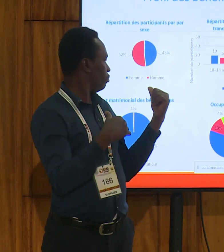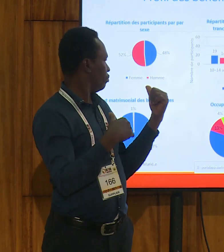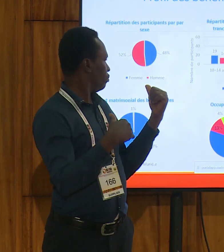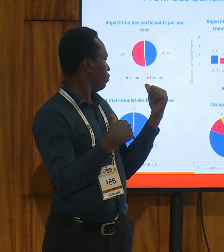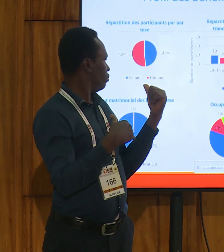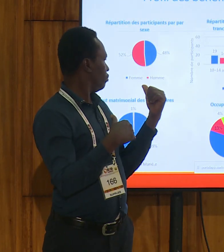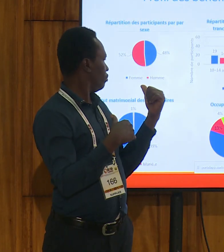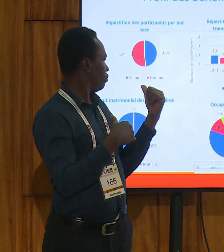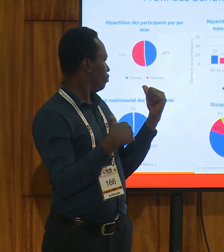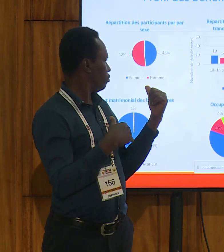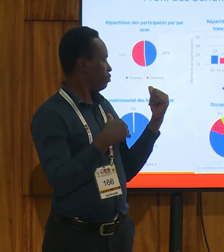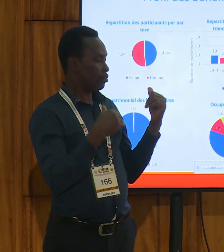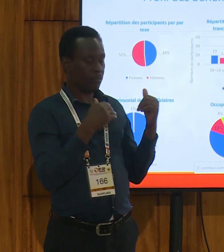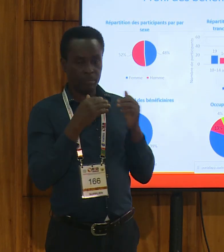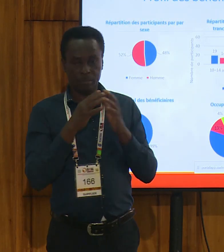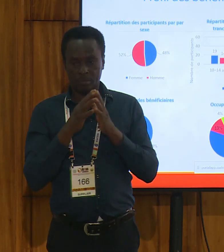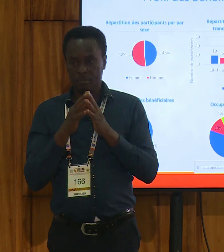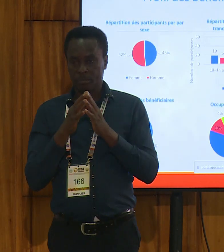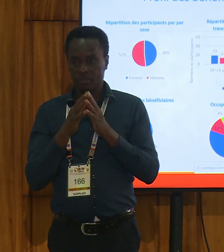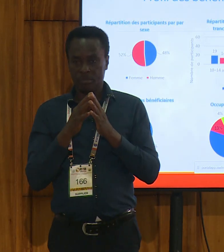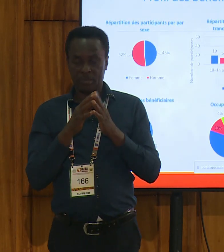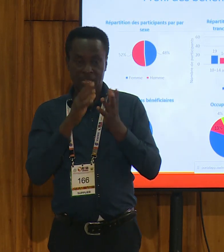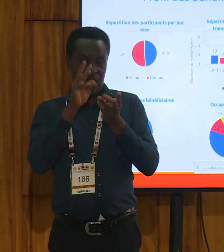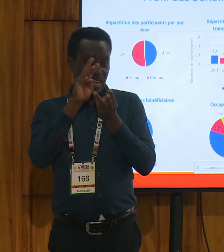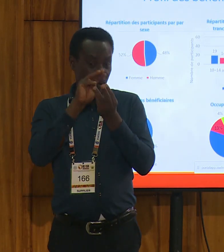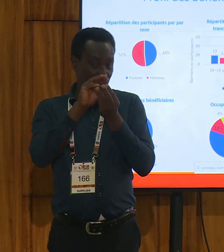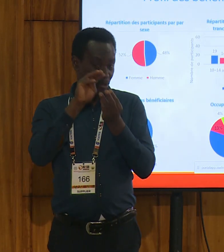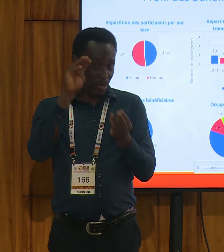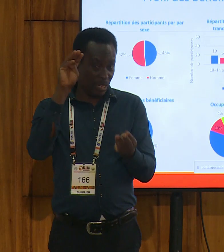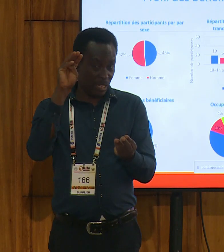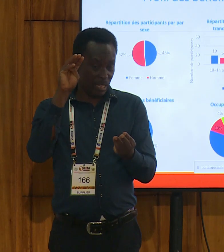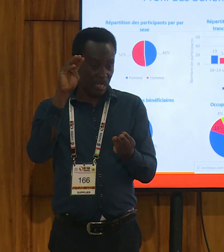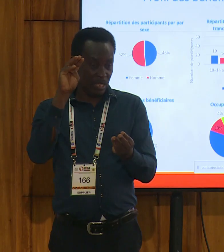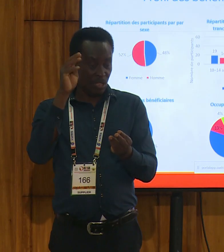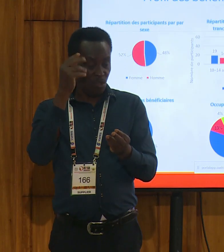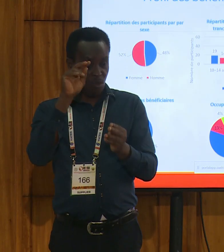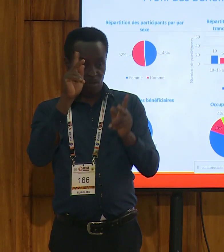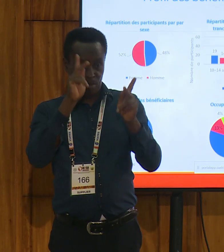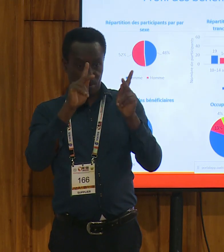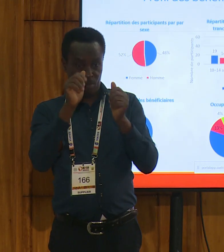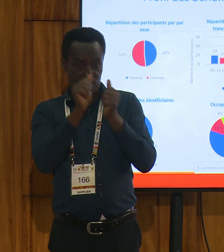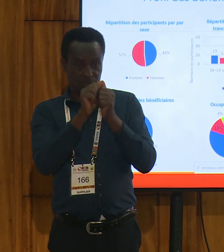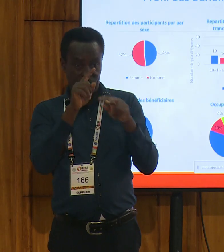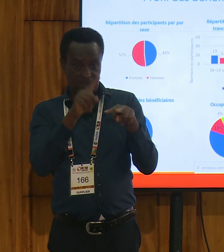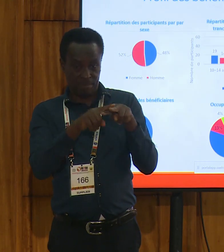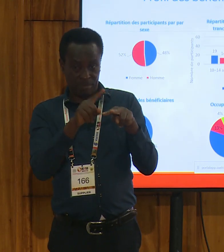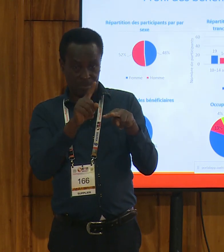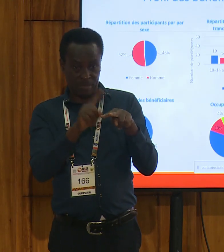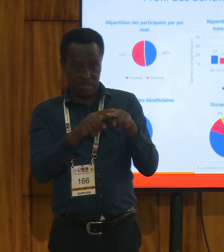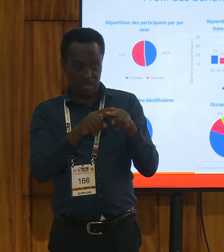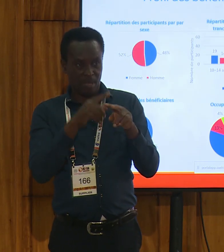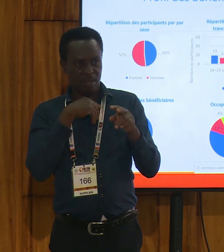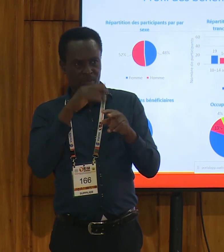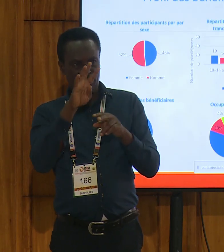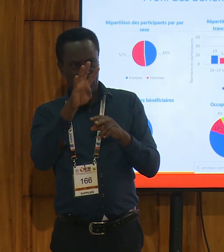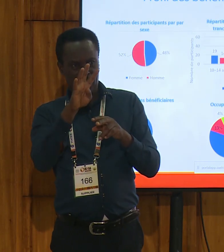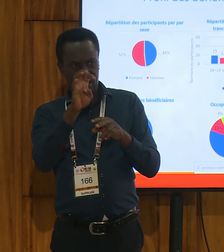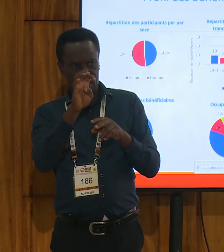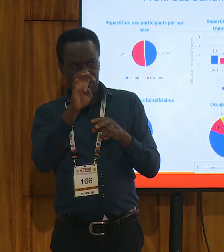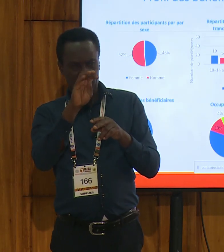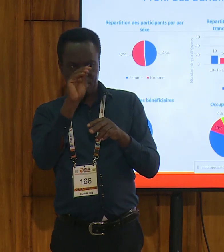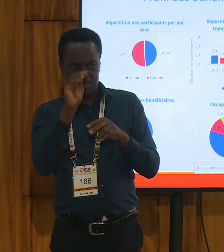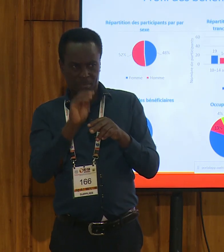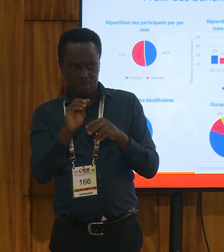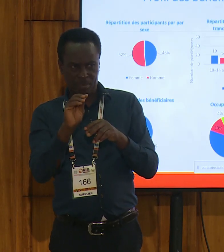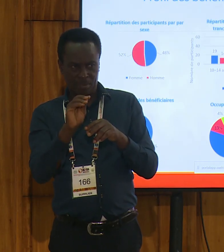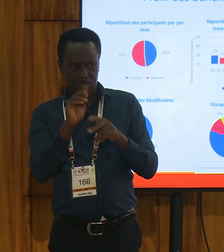Voilà. Donc, nous avions évalué 140 personnes dans les 2 formations